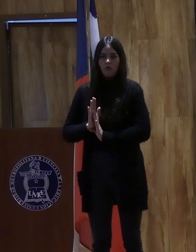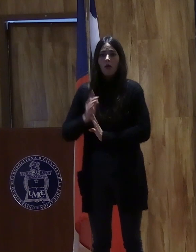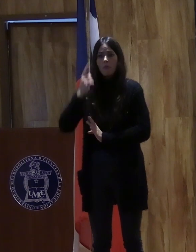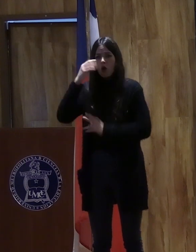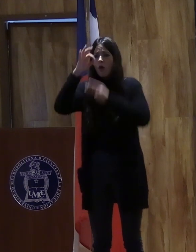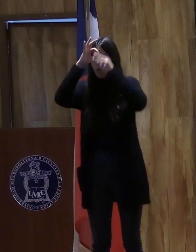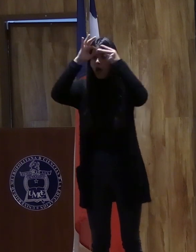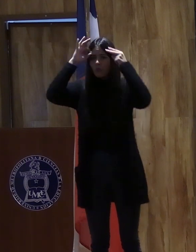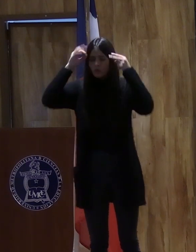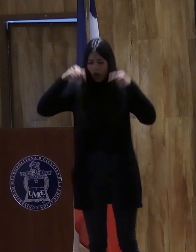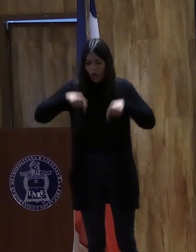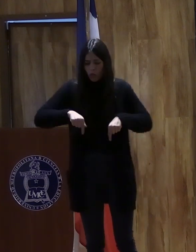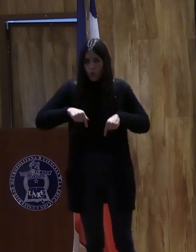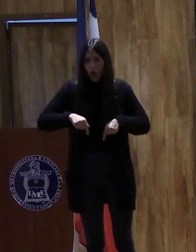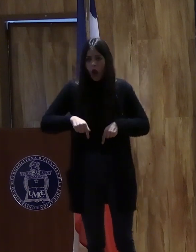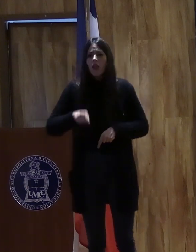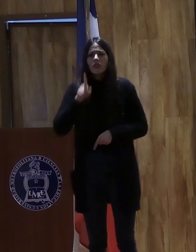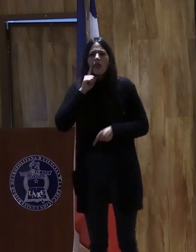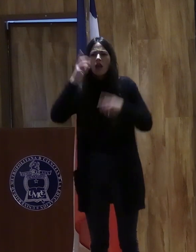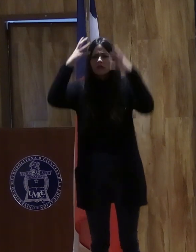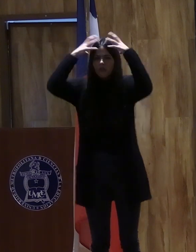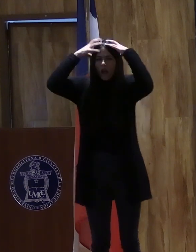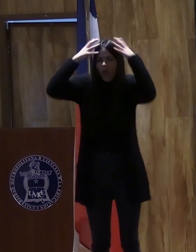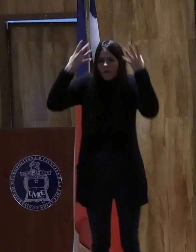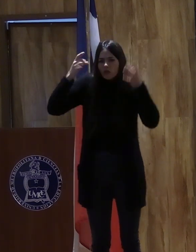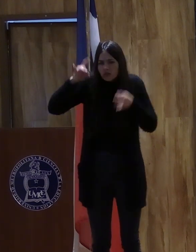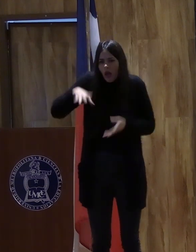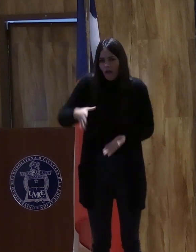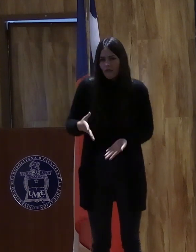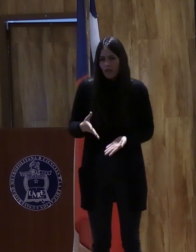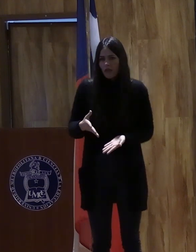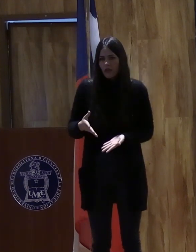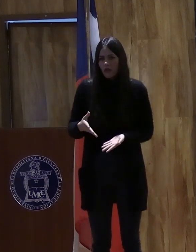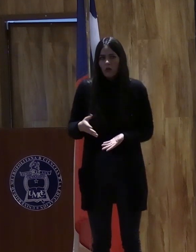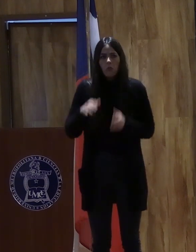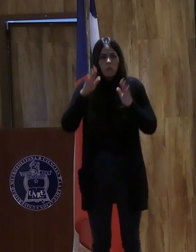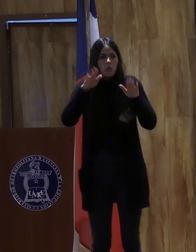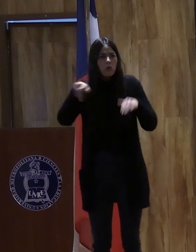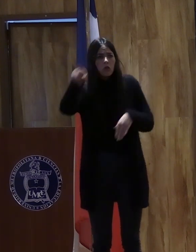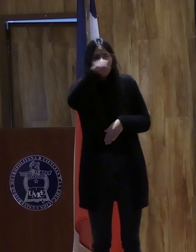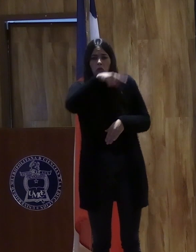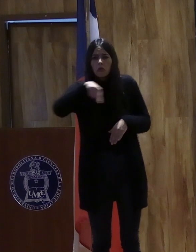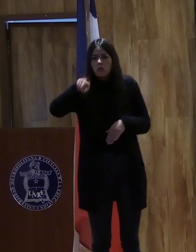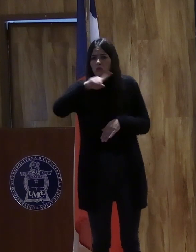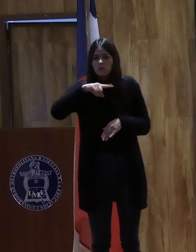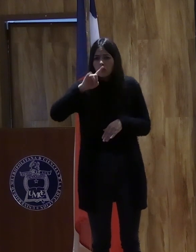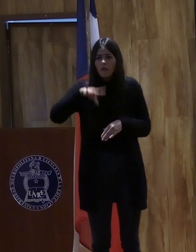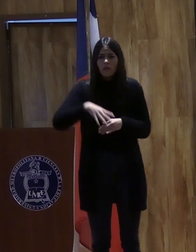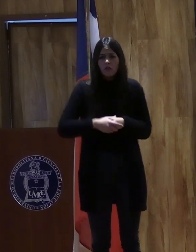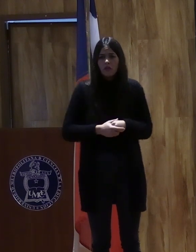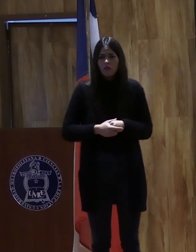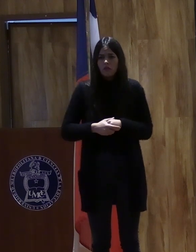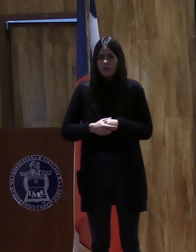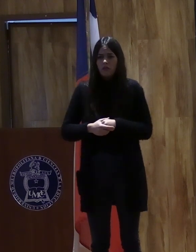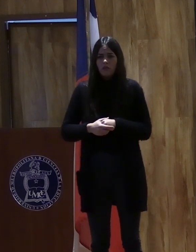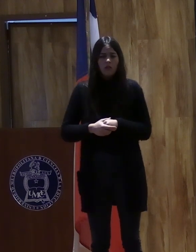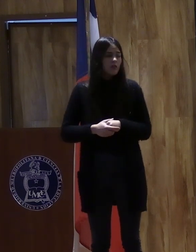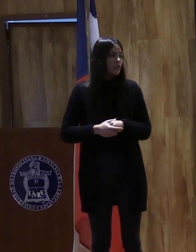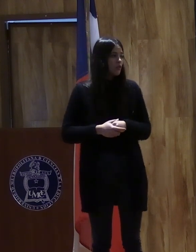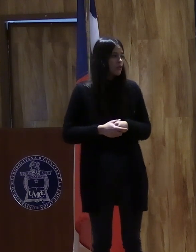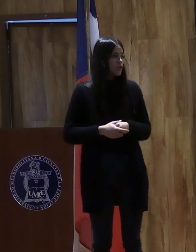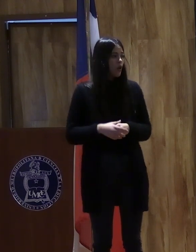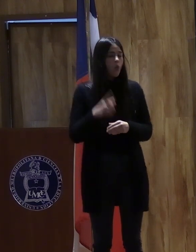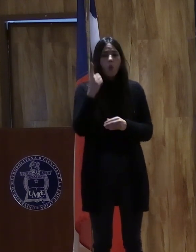un mapuche hoy día, como tiene el cerebro bien conectado, sabe lo que sabemos todos. Entonces uno no puede. Yo en uno